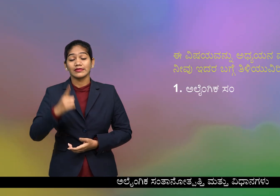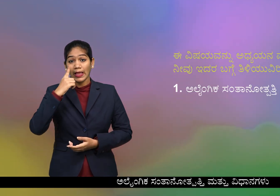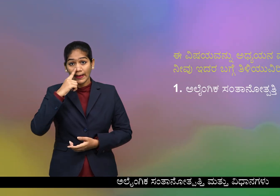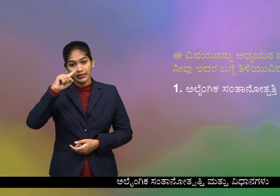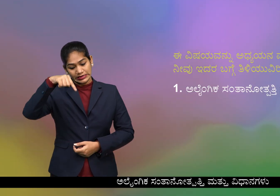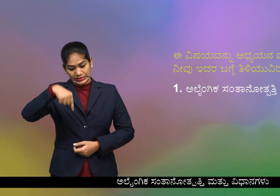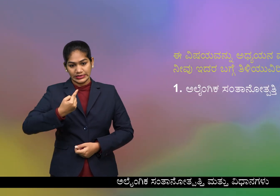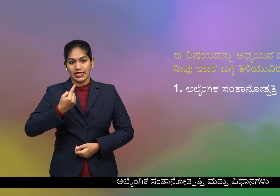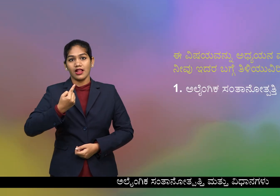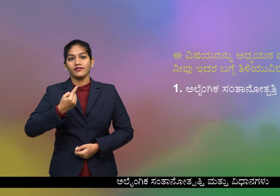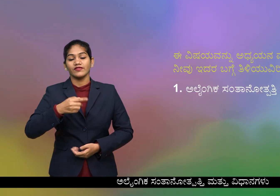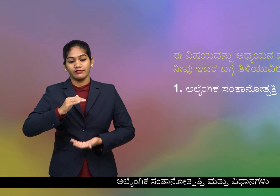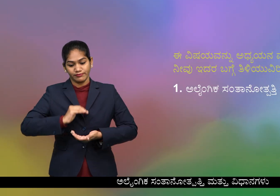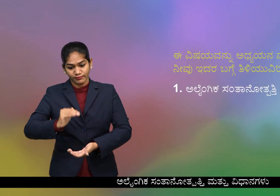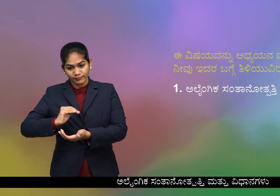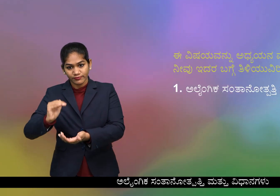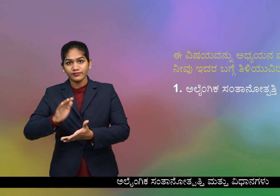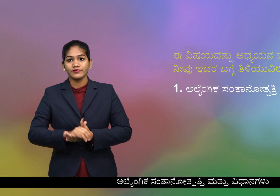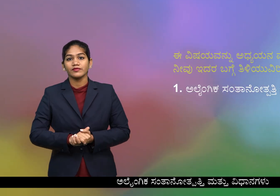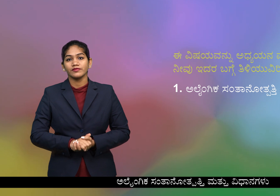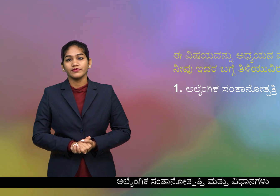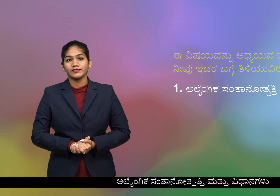ಅಲೈಂಗಿಕ ಸಂತಾನೋತ್ಪತ್ತಿ ಮತ್ತು ವಿಧಾನಗಳು,